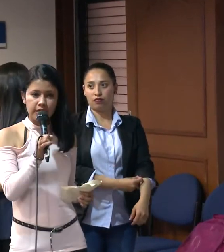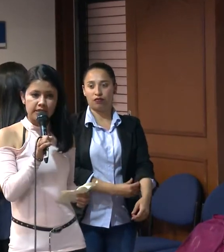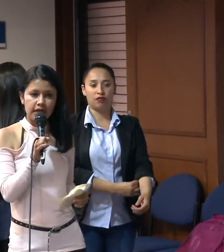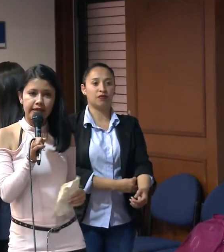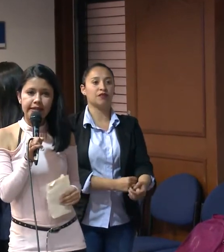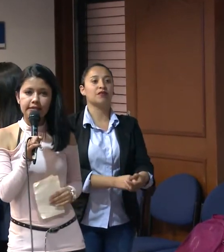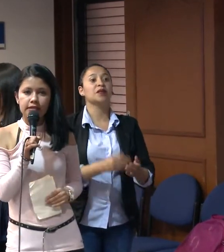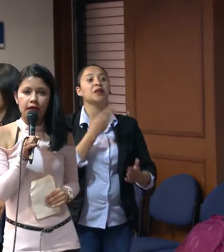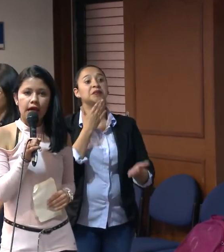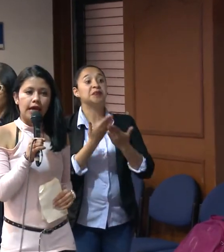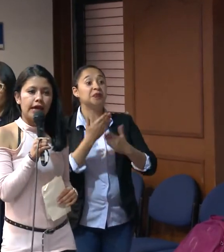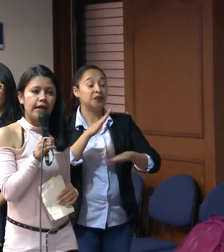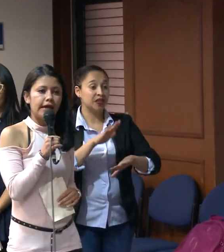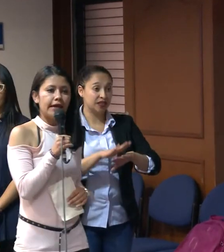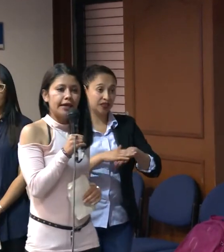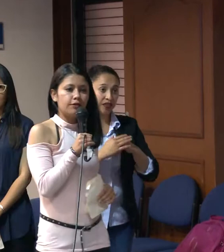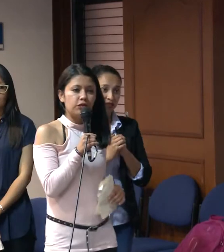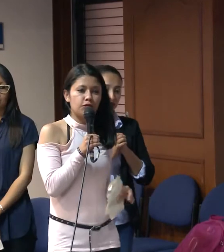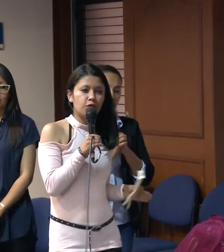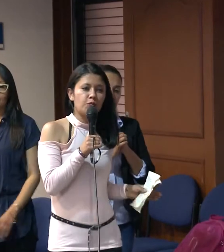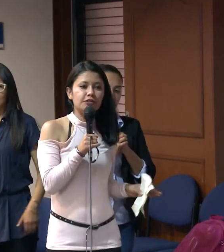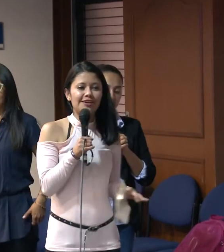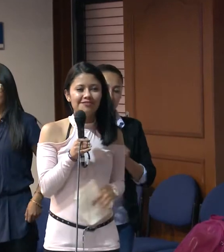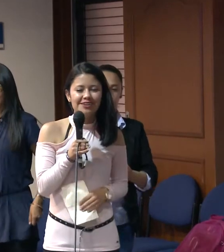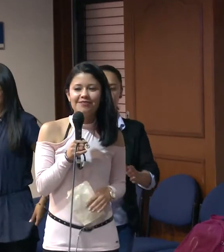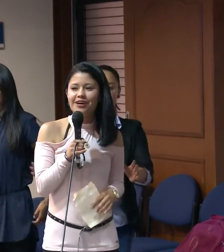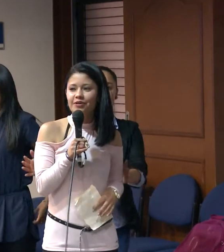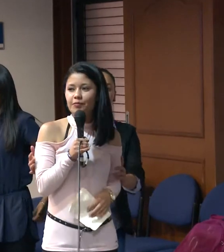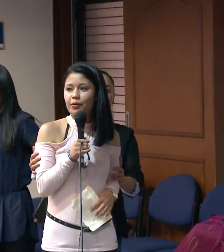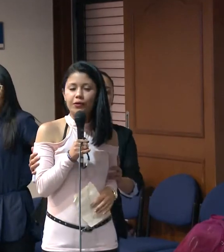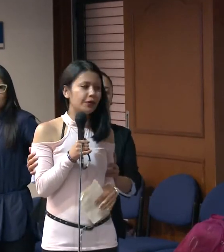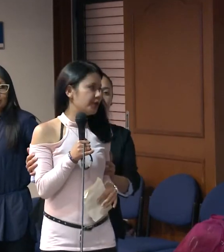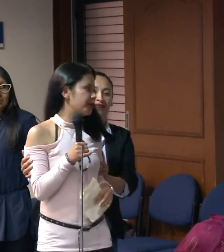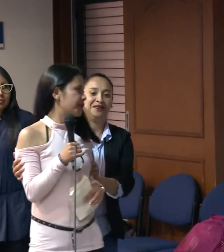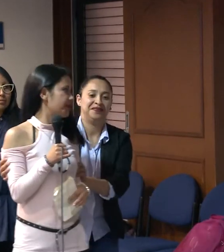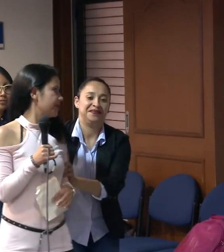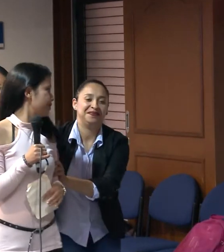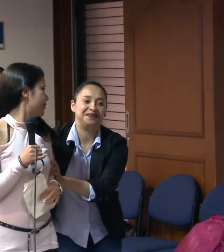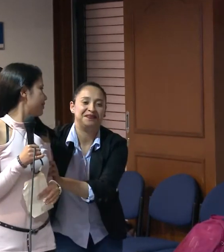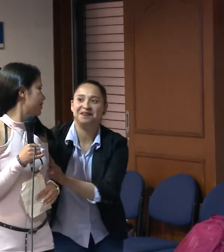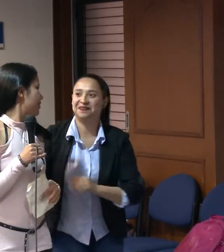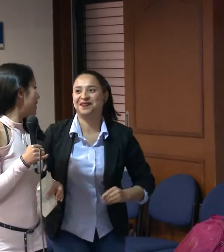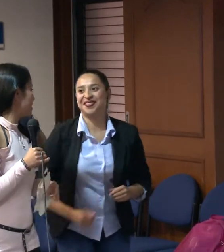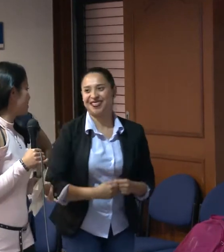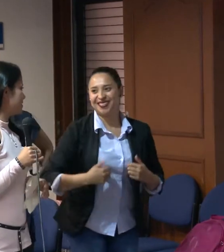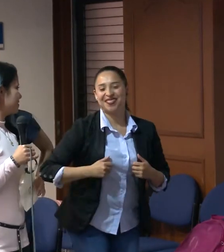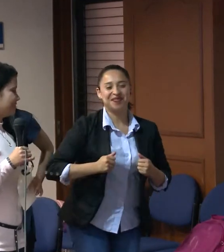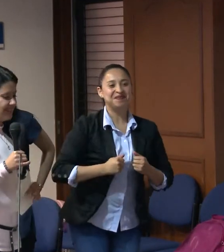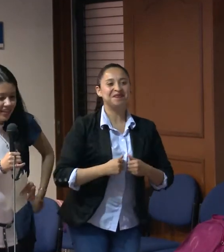Bueno, buenas tardes. Nuestro grupo está conformado por